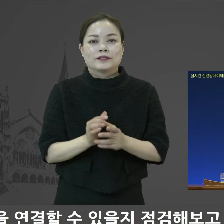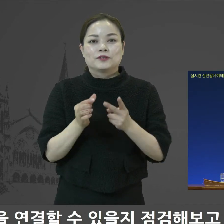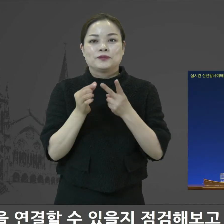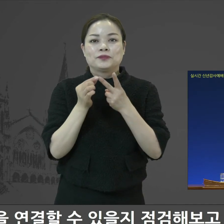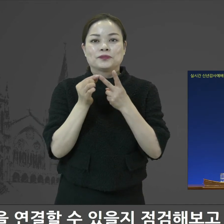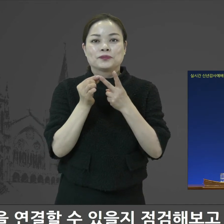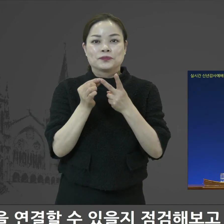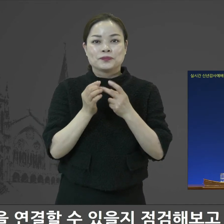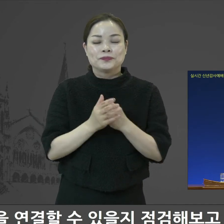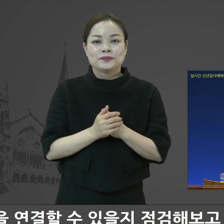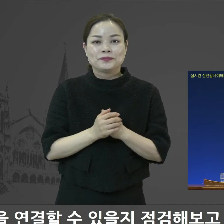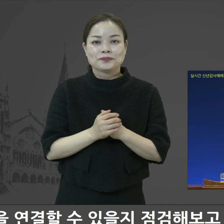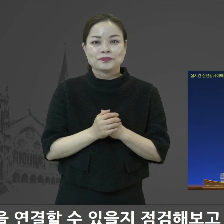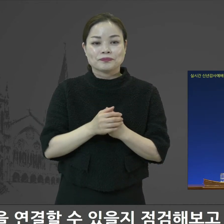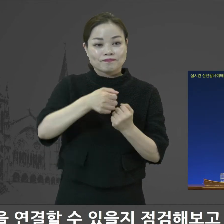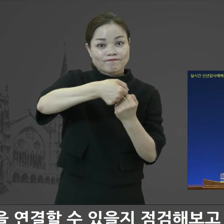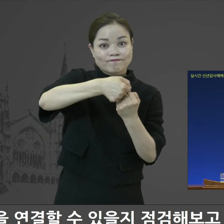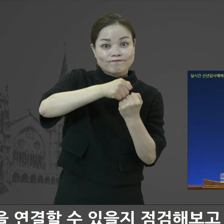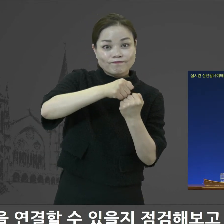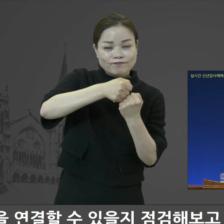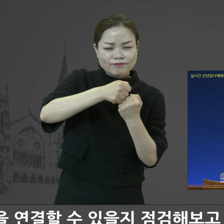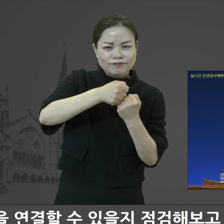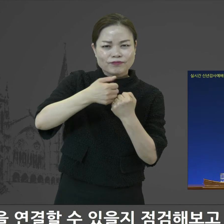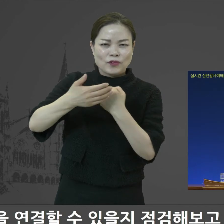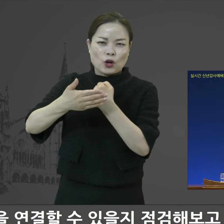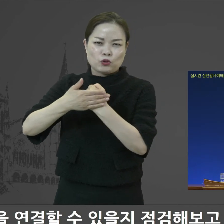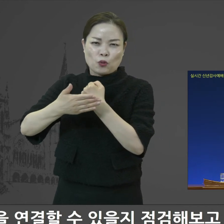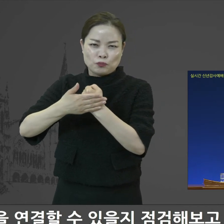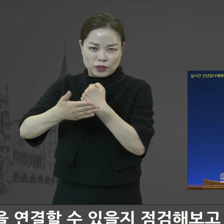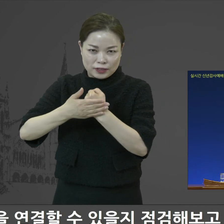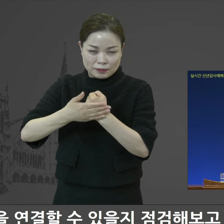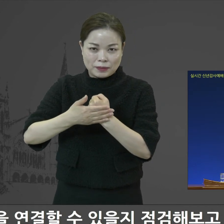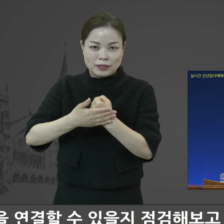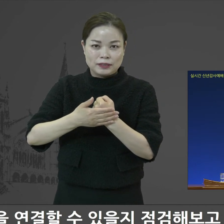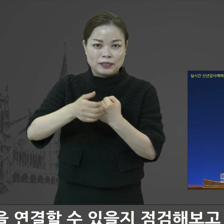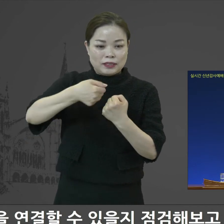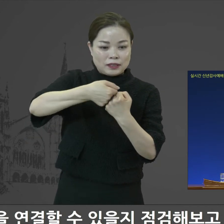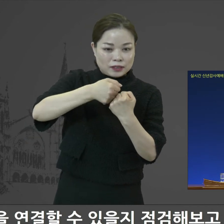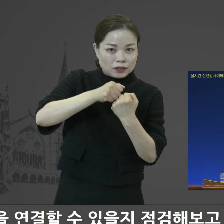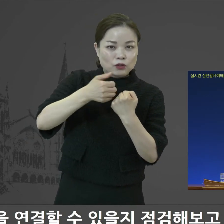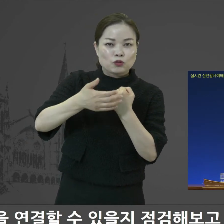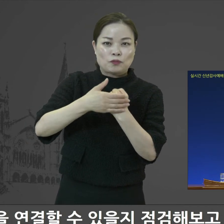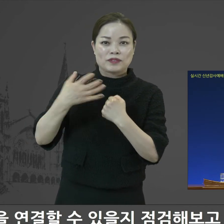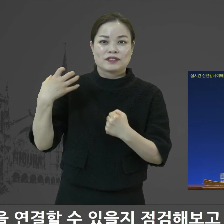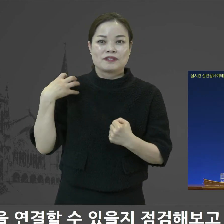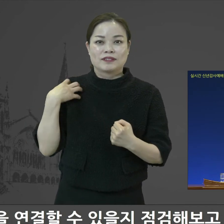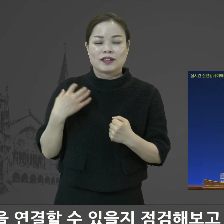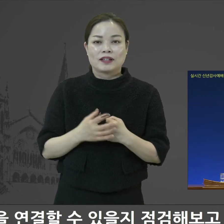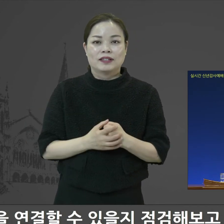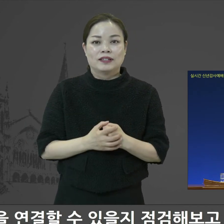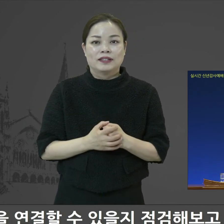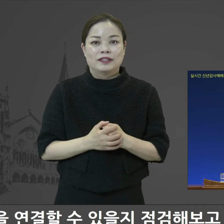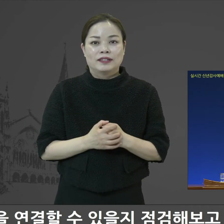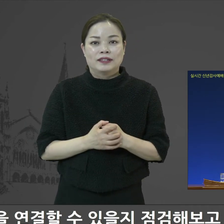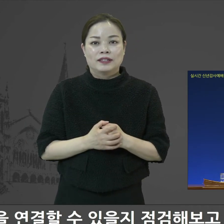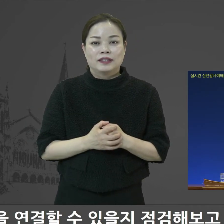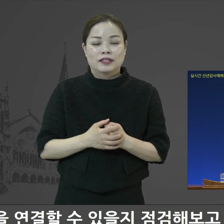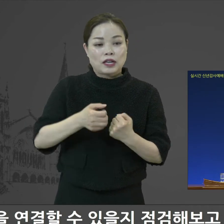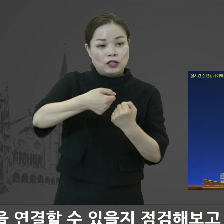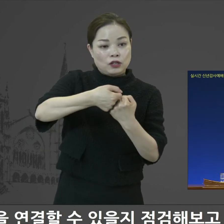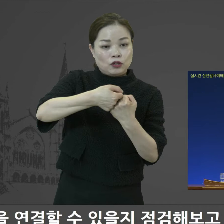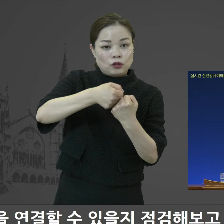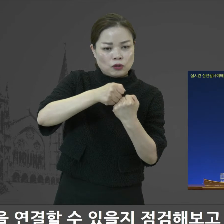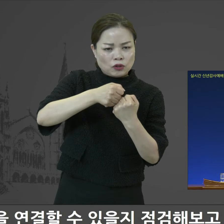번째, 이 마디는 돕는 마디라고 했습니다. 마디는 돕는 역할을 합니다. 이